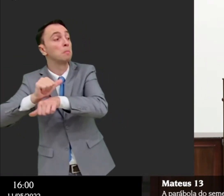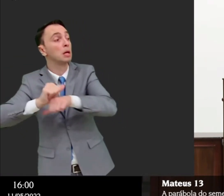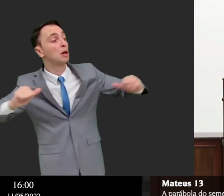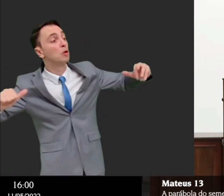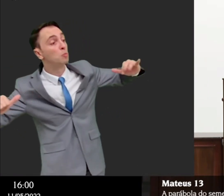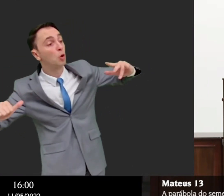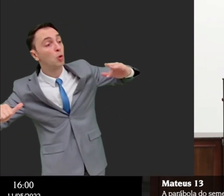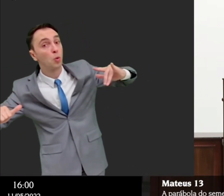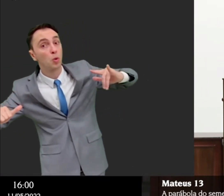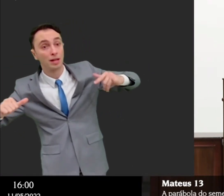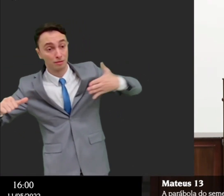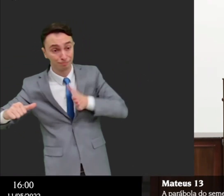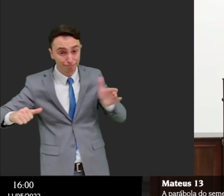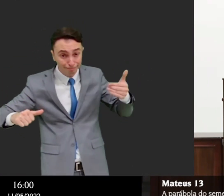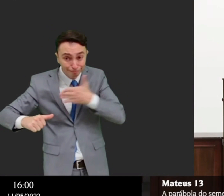no mar.